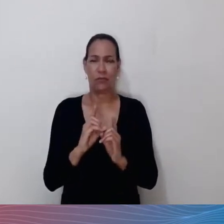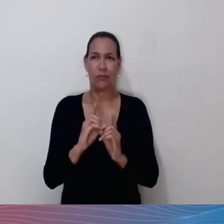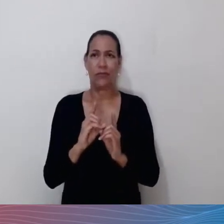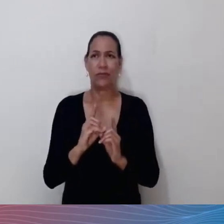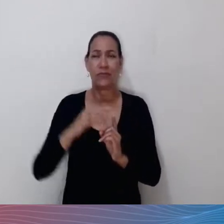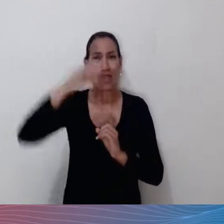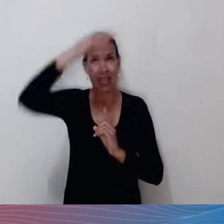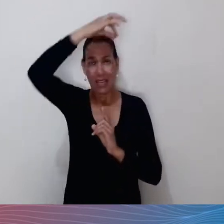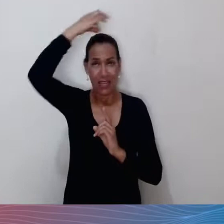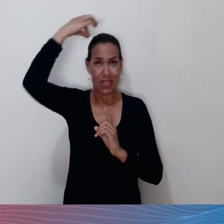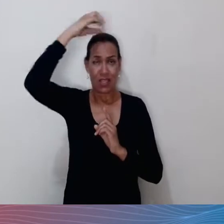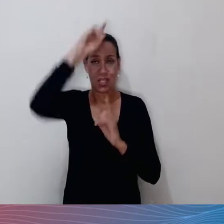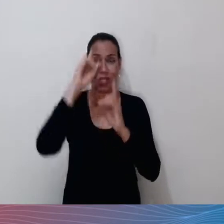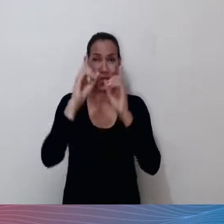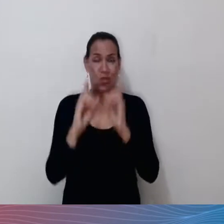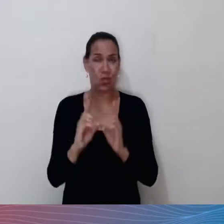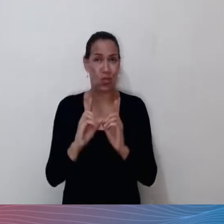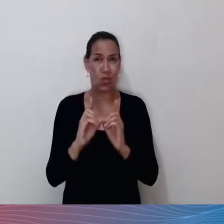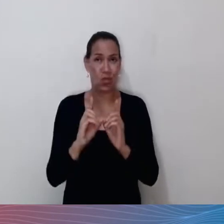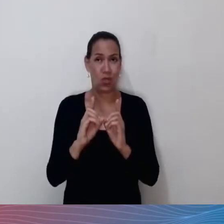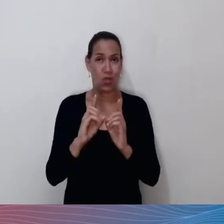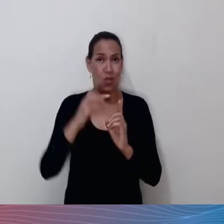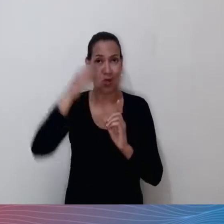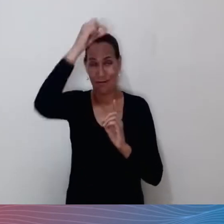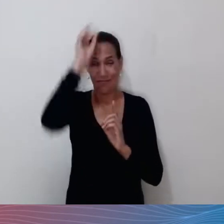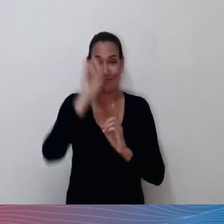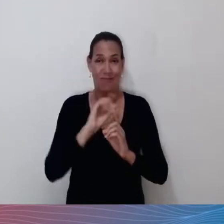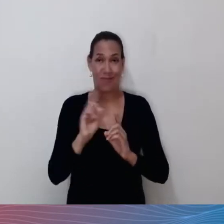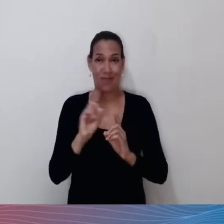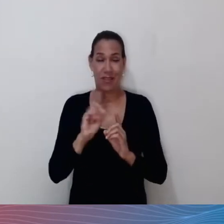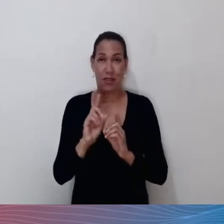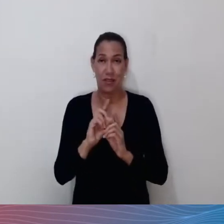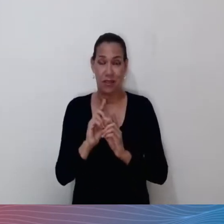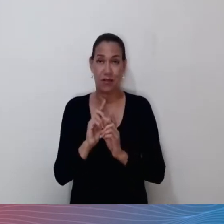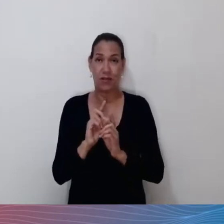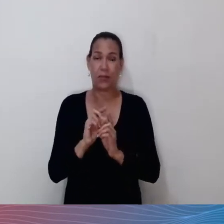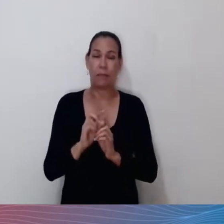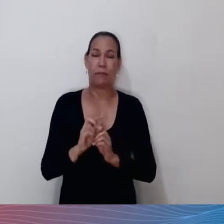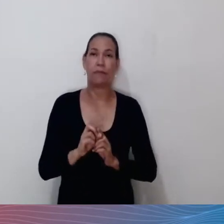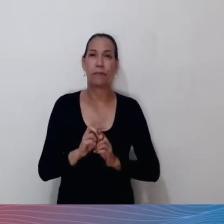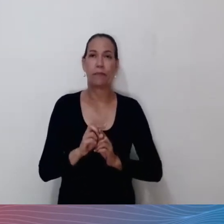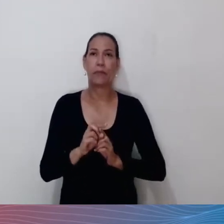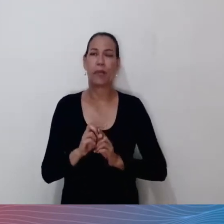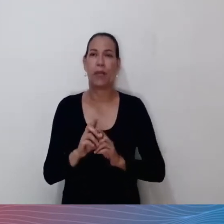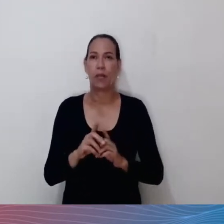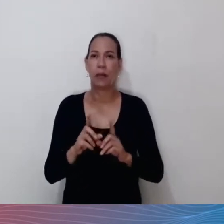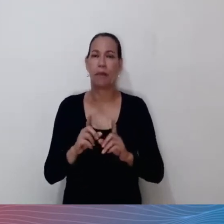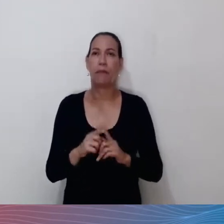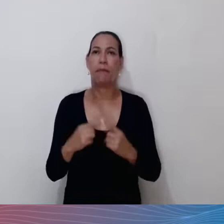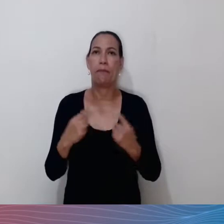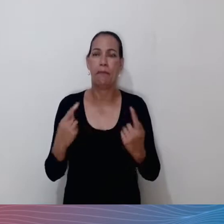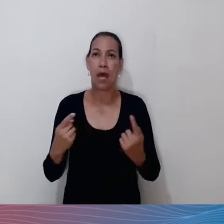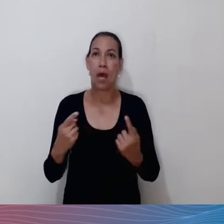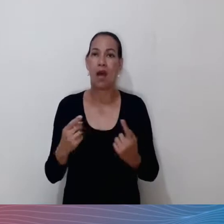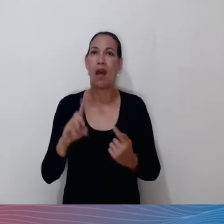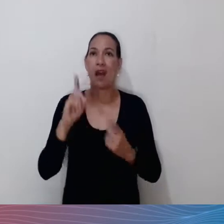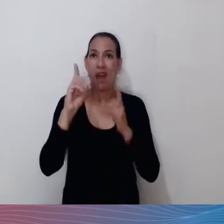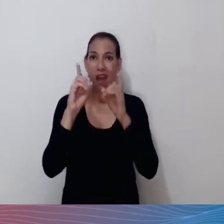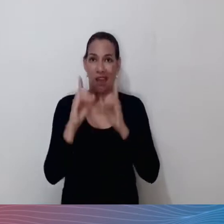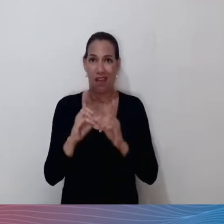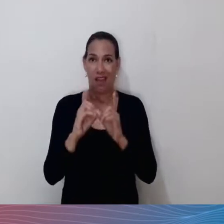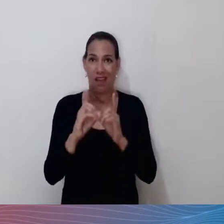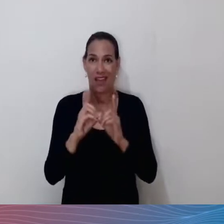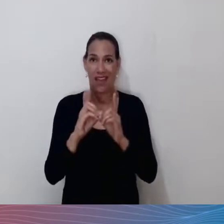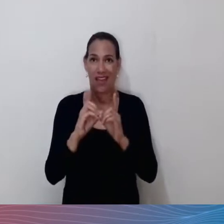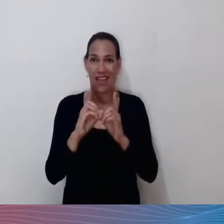entendam. Esses dons já são pessoas que Deus dá como